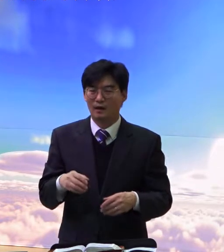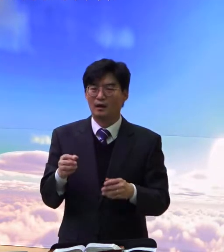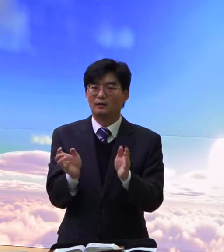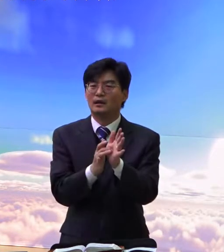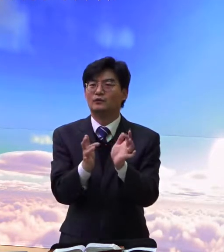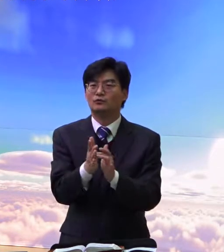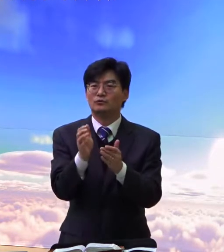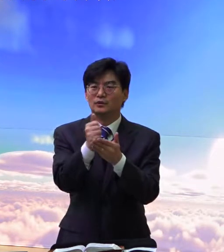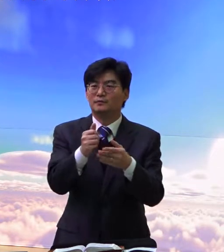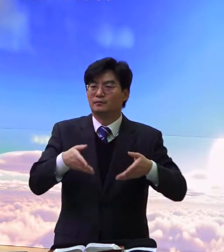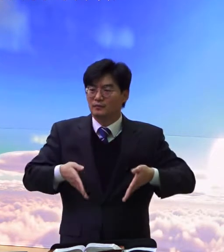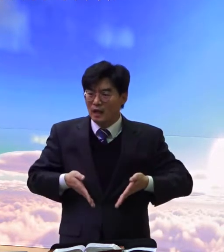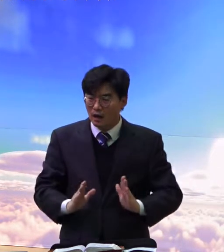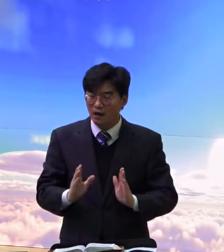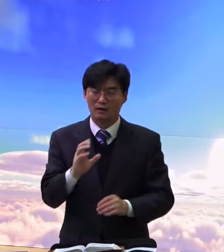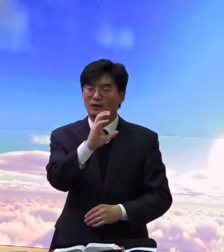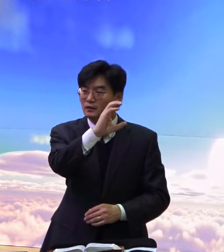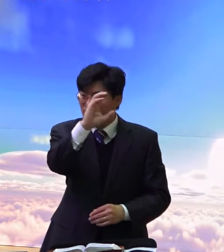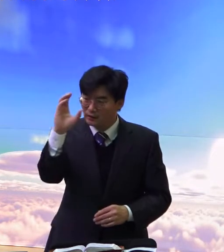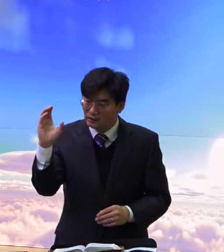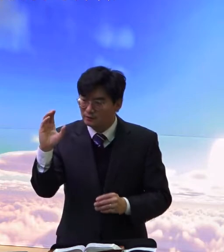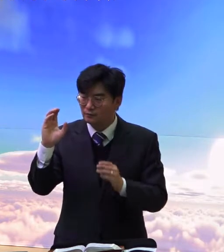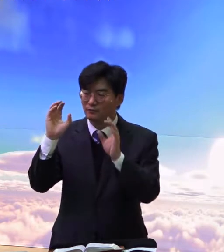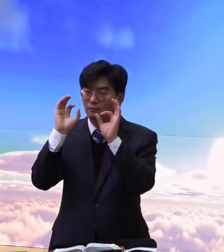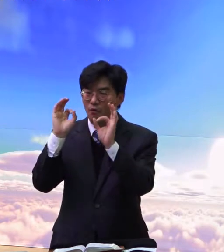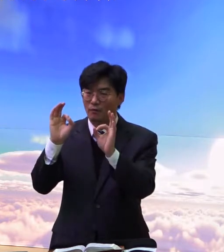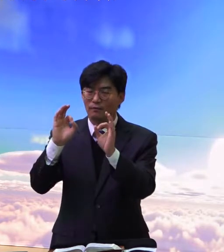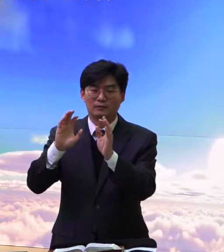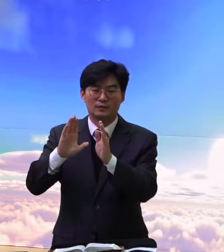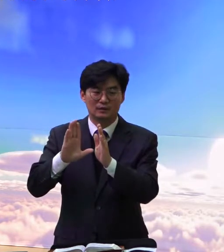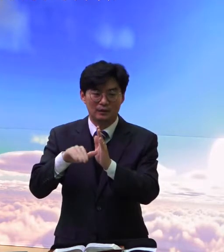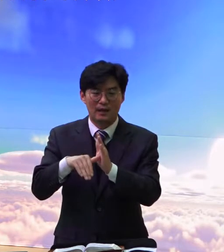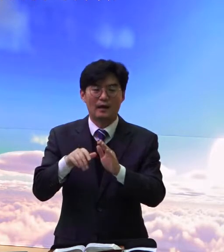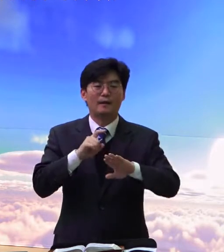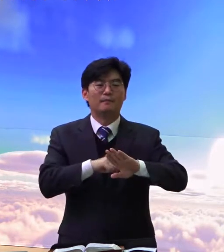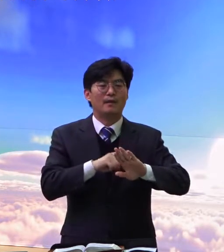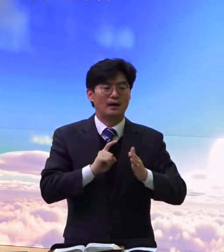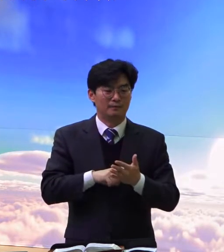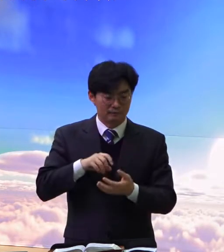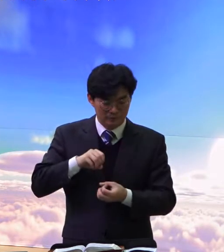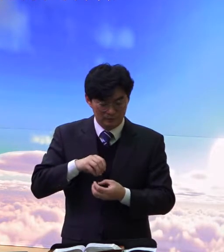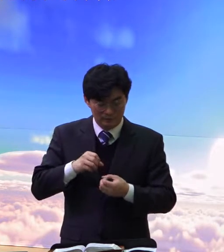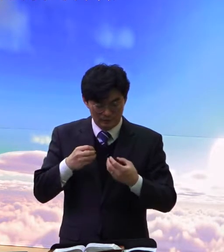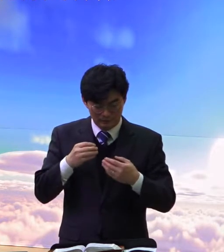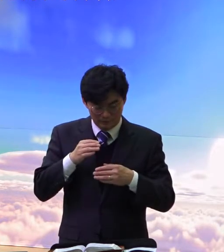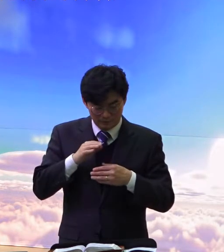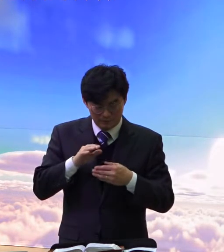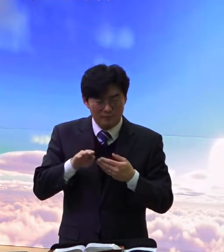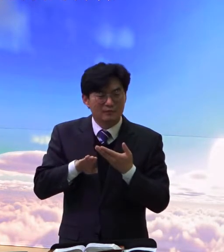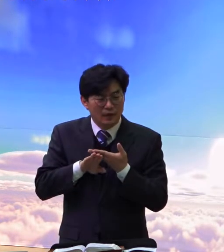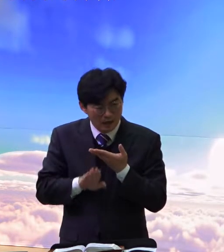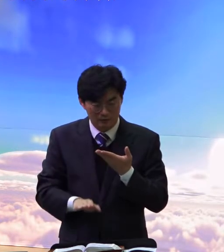예수님께서 오시고 우리가 예수님을 모시고 살게 되기를 간절히 소망합니다.